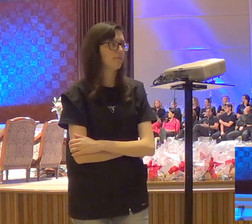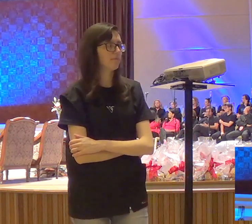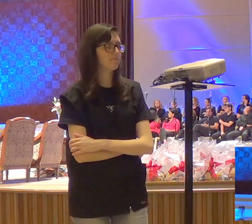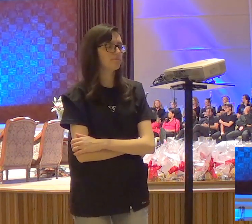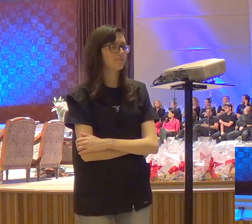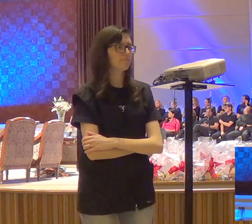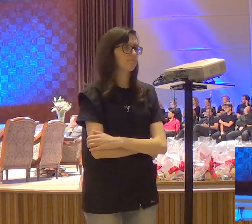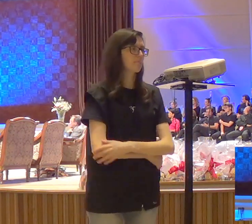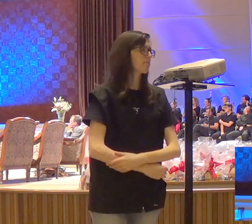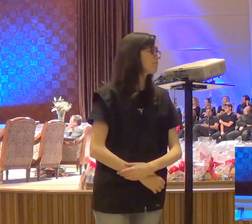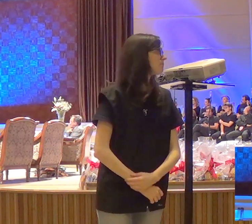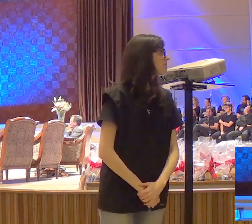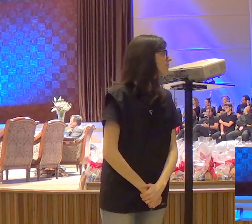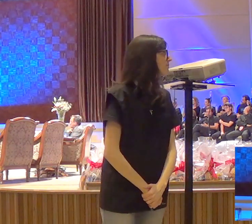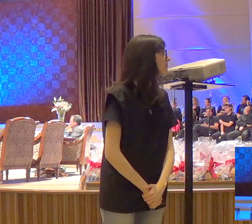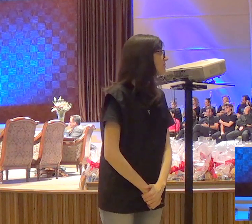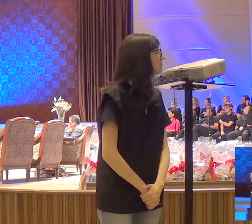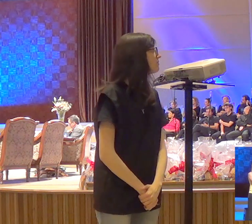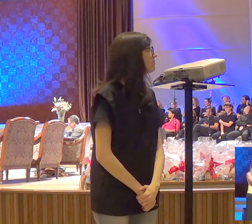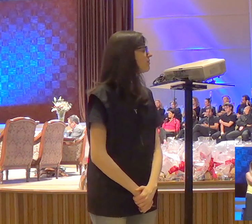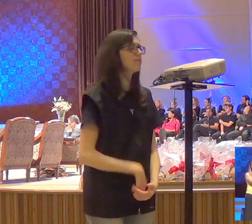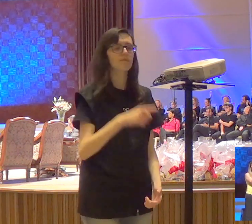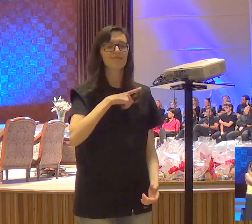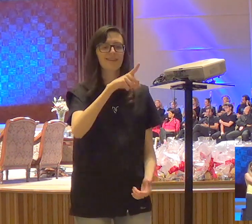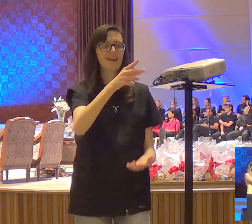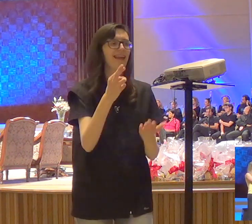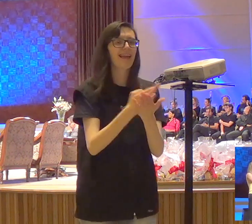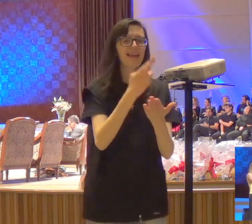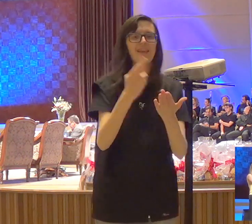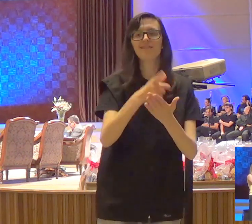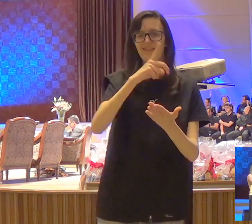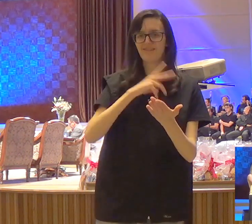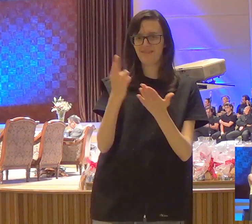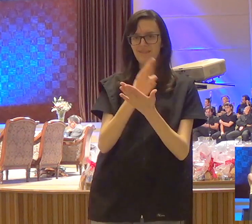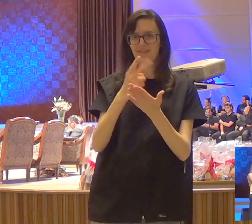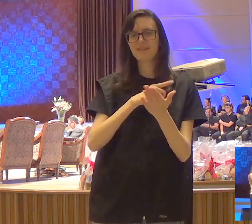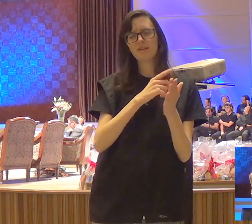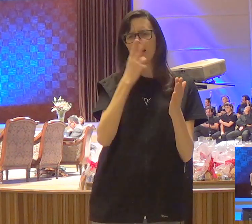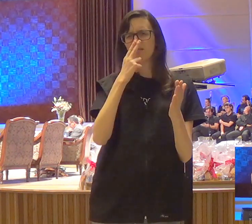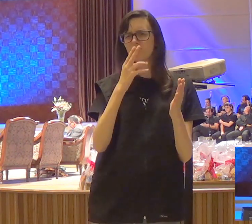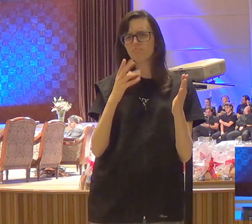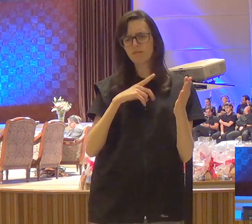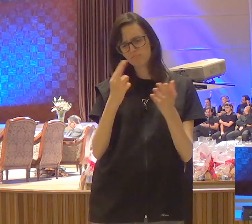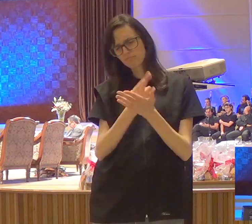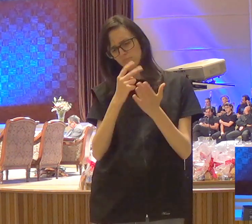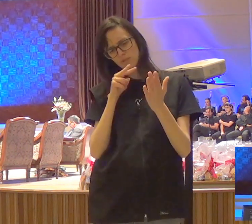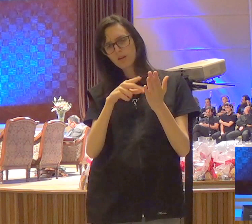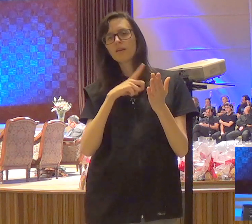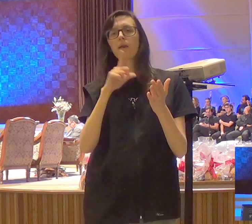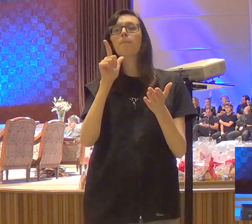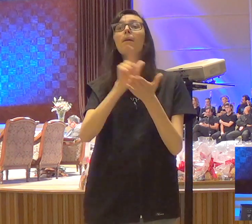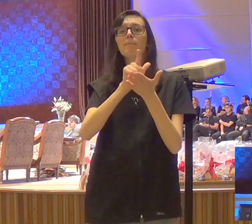of your bulletin you have a form. Dentro do boletim vocês têm um formulário. Acho que na primeira página deve estar